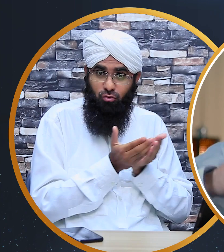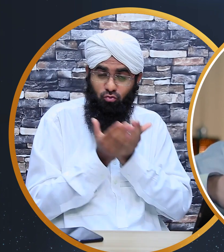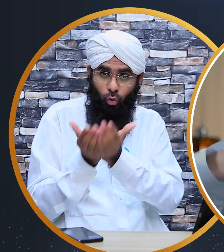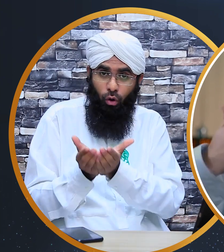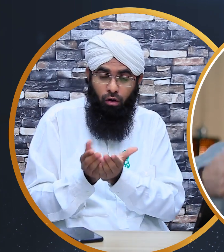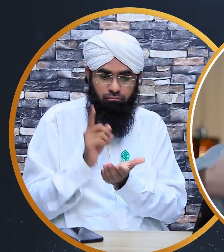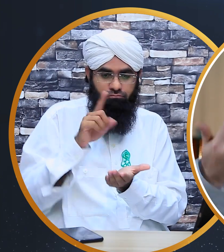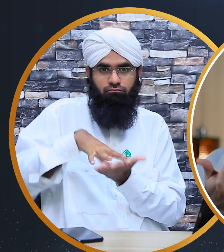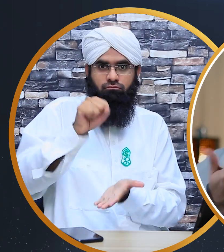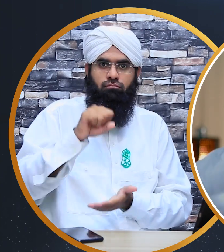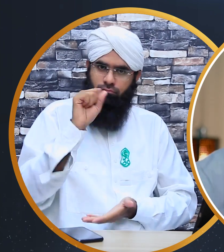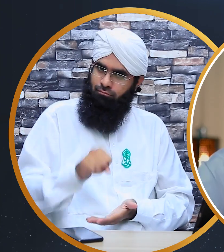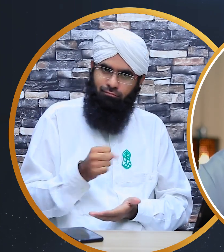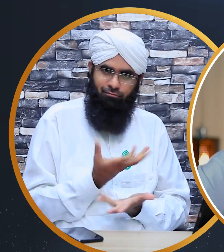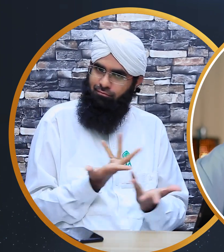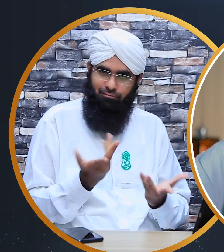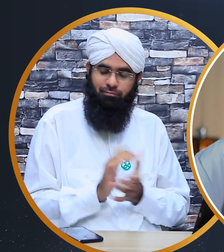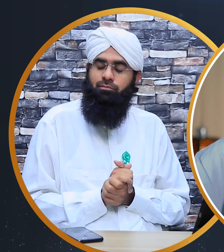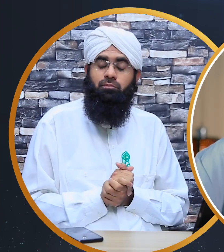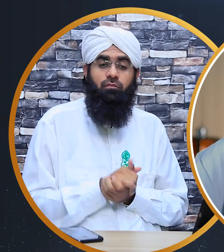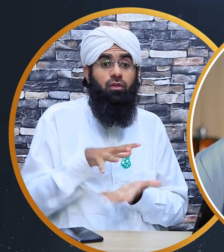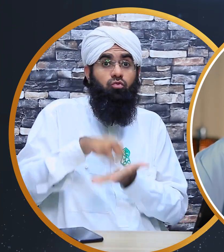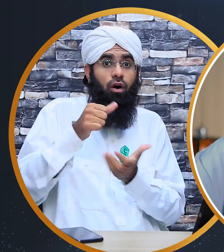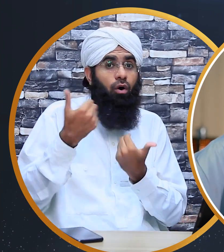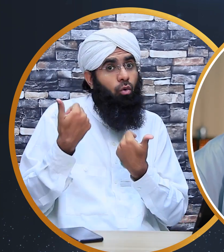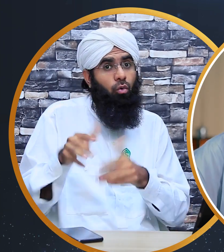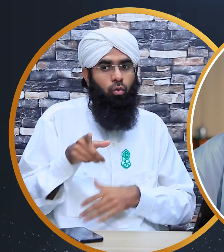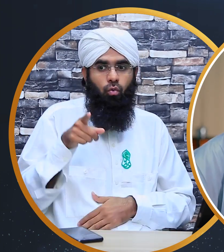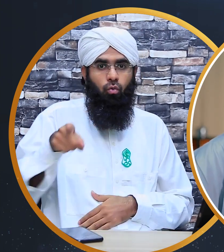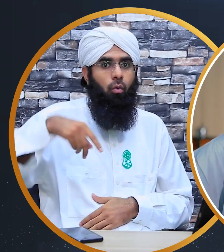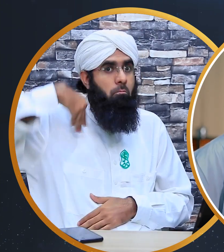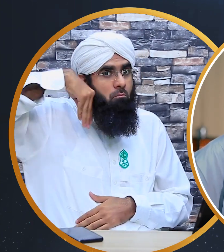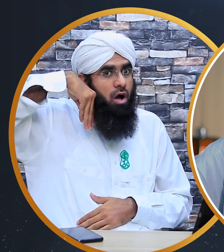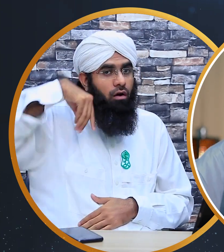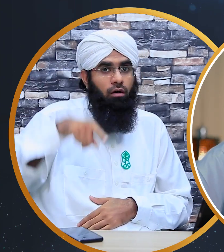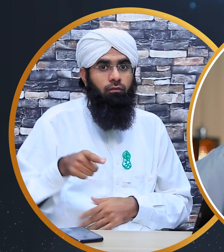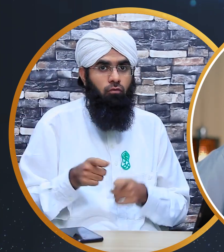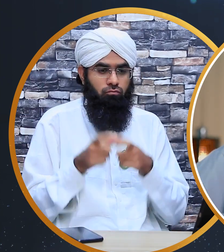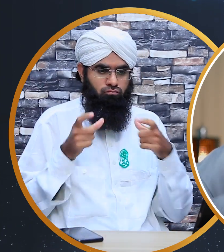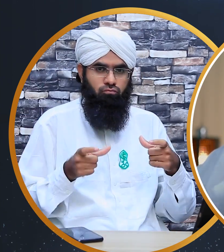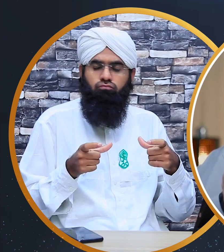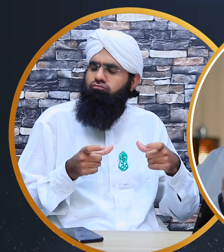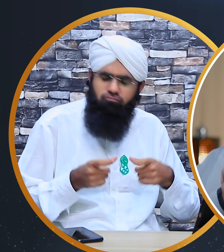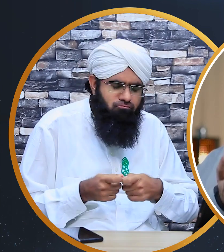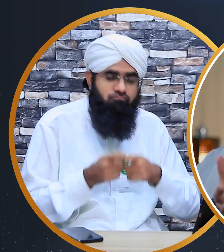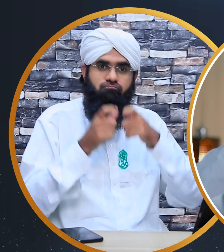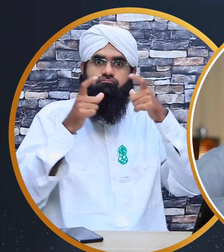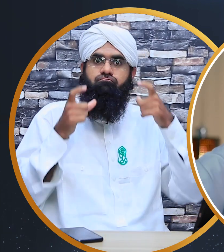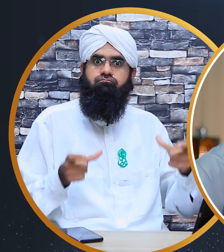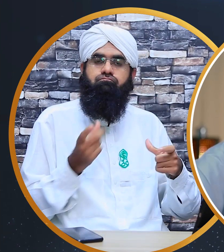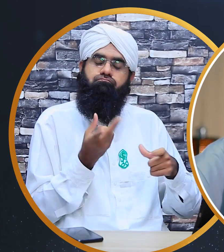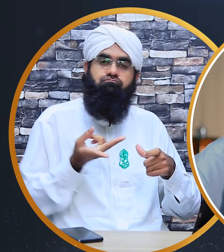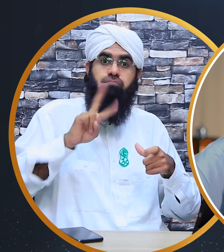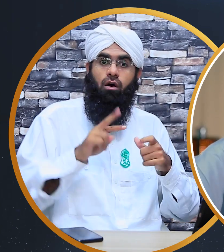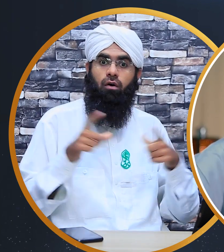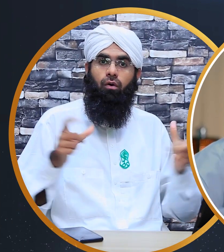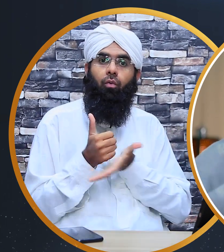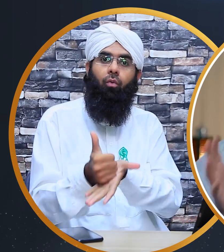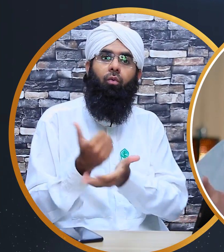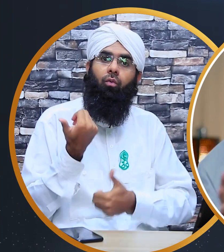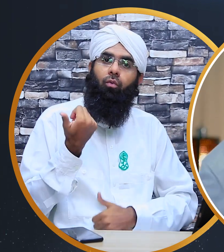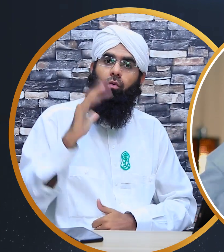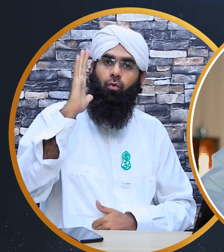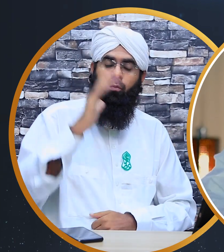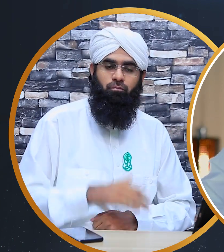بکریاں ملٹی پلائی ہونے لگ گئیں۔ اب اتنی بکریاں ہو گئی کہ مدینہ منورہ میں جگہ ہی نہ بچی جہاں وہ اپنی بکریاں رکھ سکتا۔ وہ